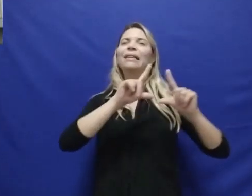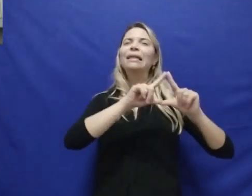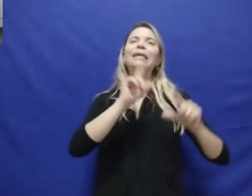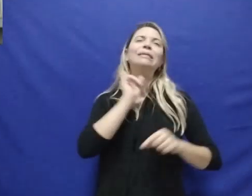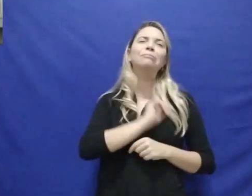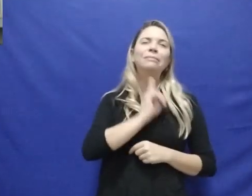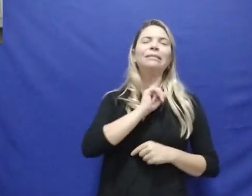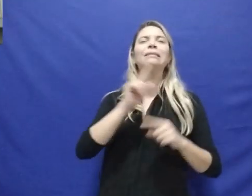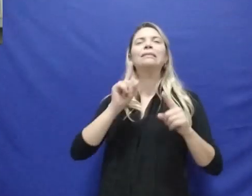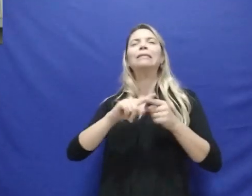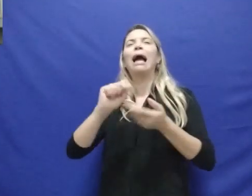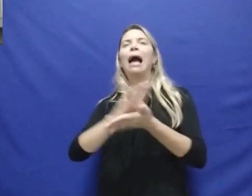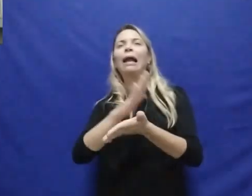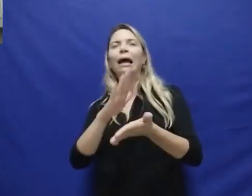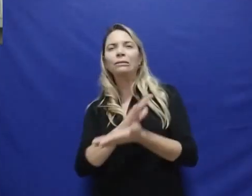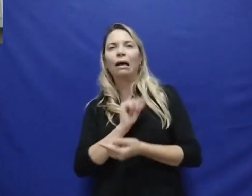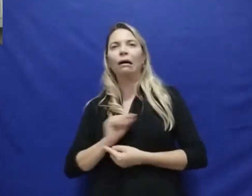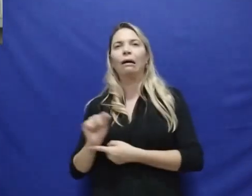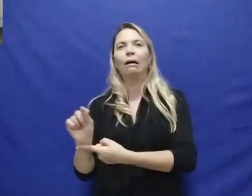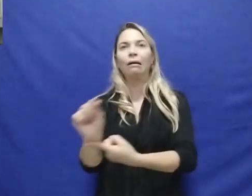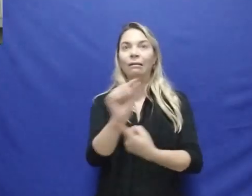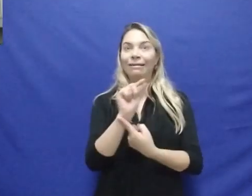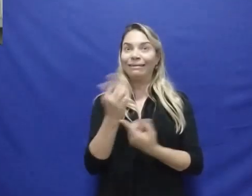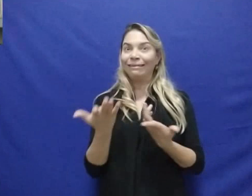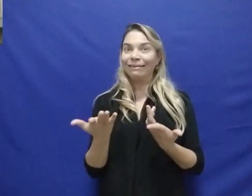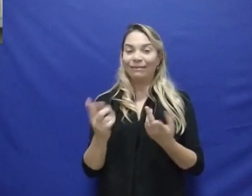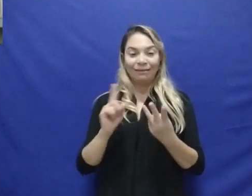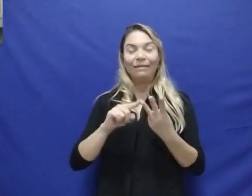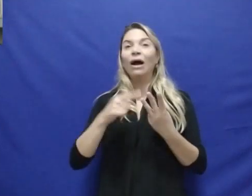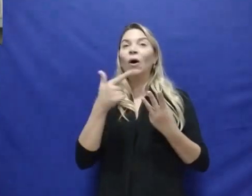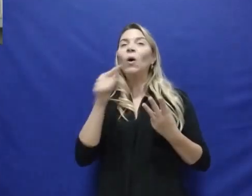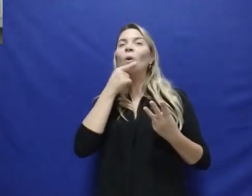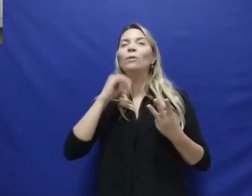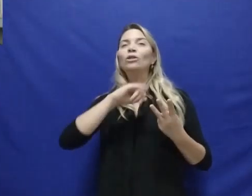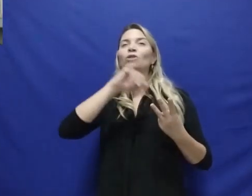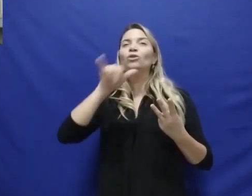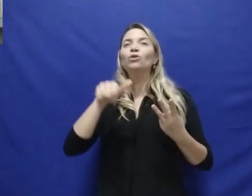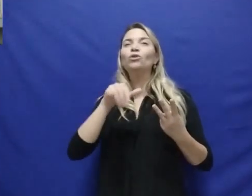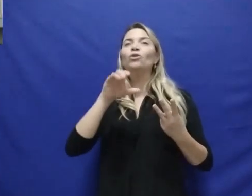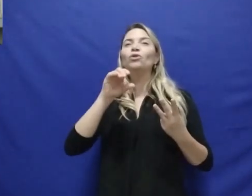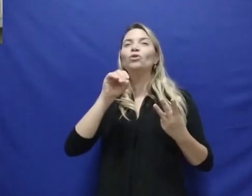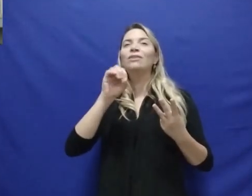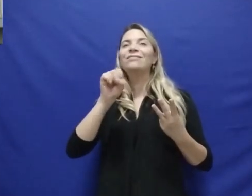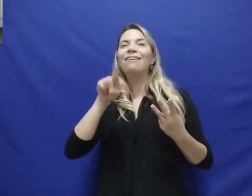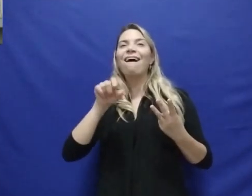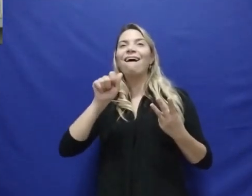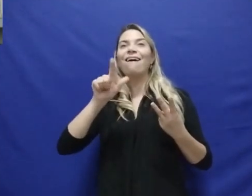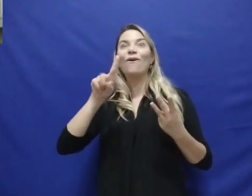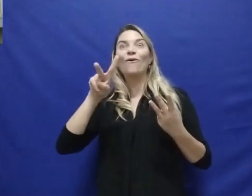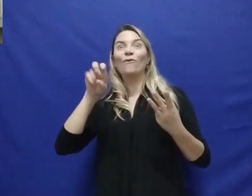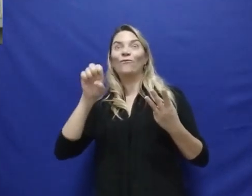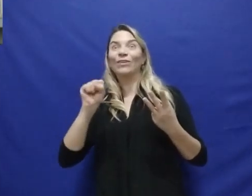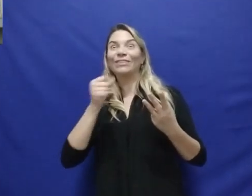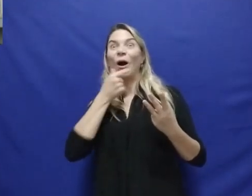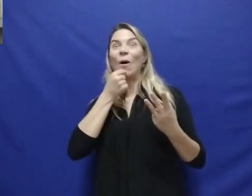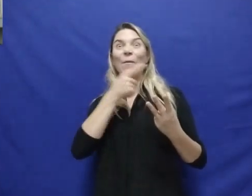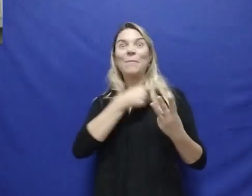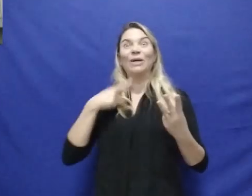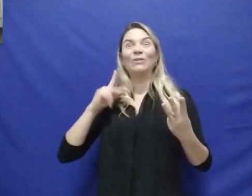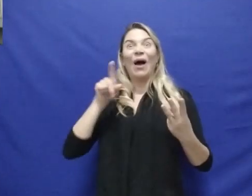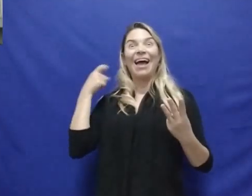da pregação do Evangelho. Jesus nos diz: eu vos enviei para ceifar o que não semeastes.